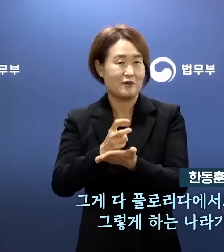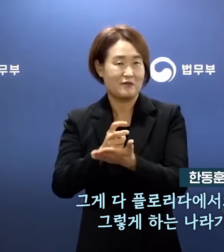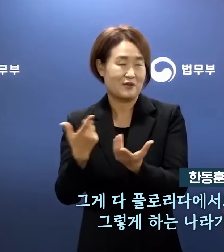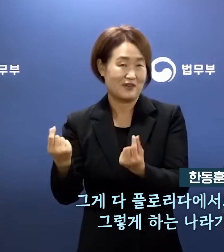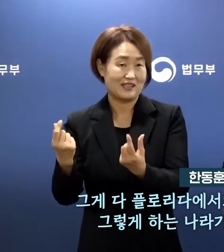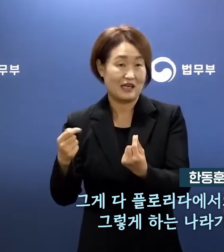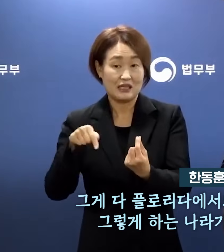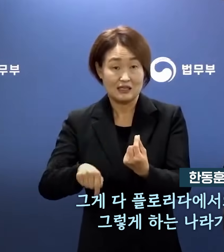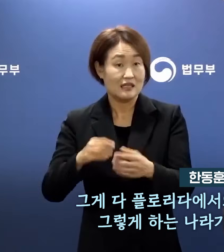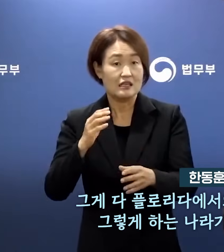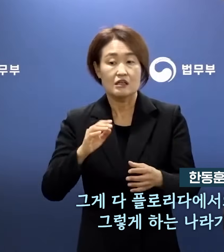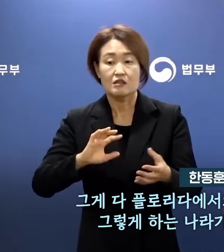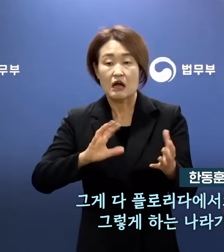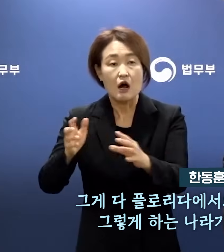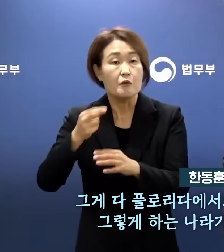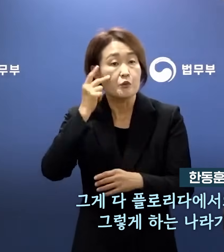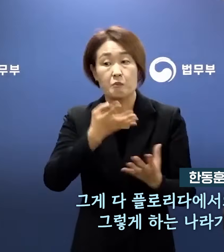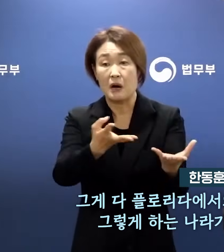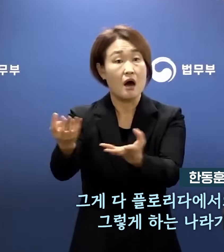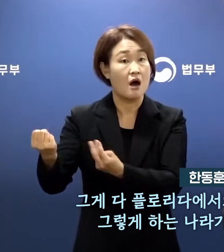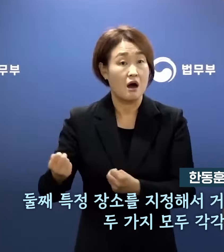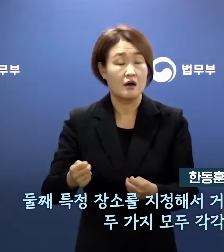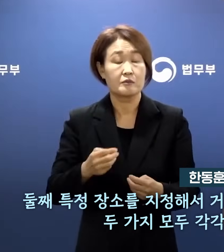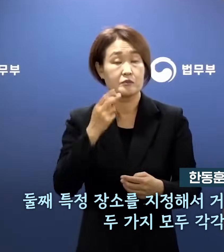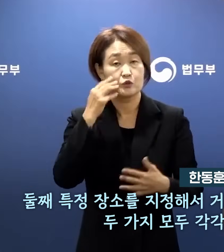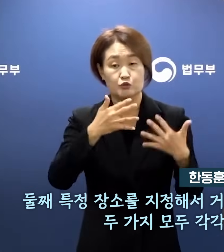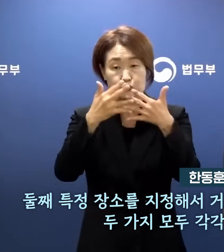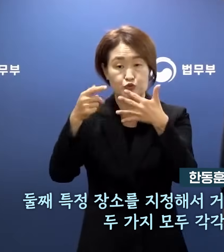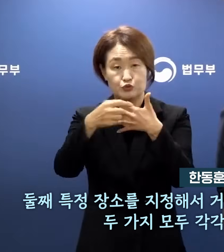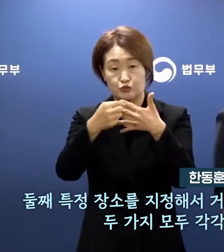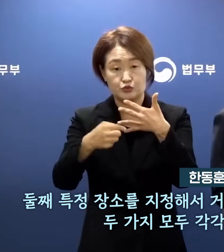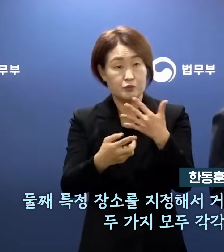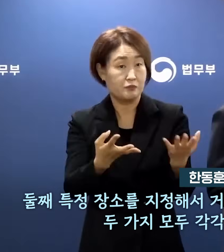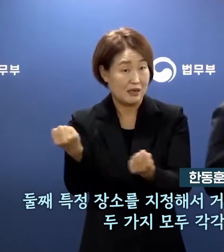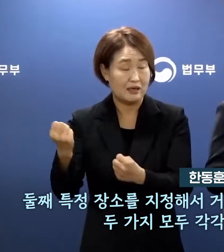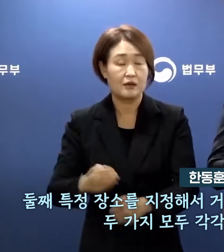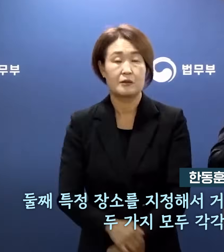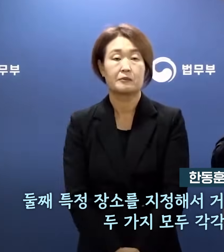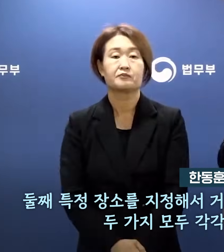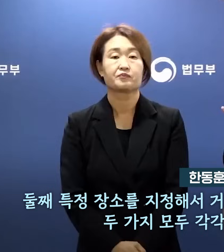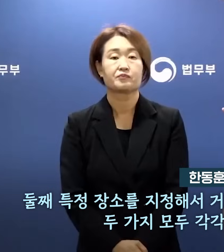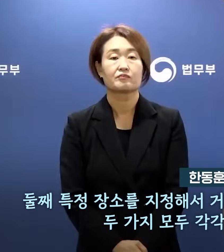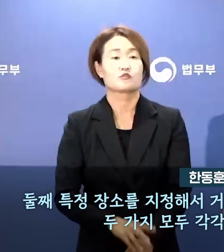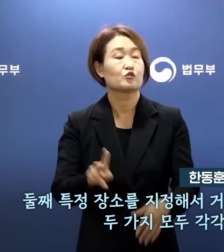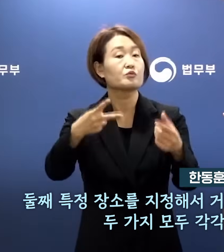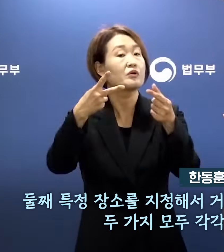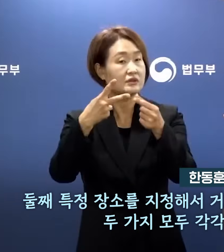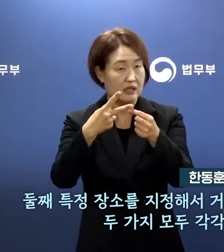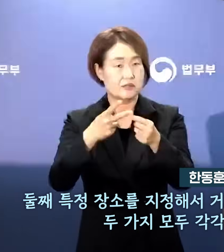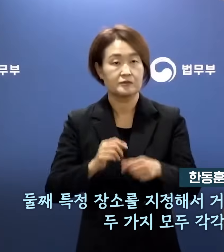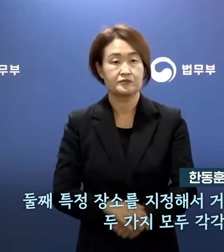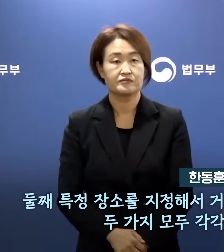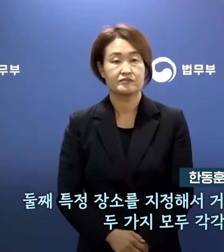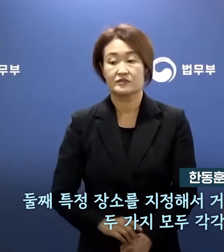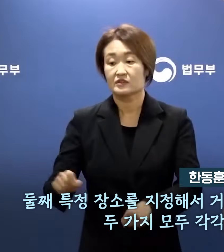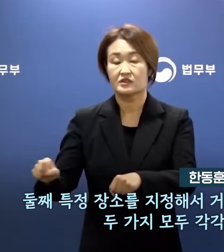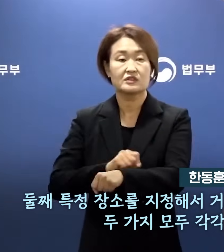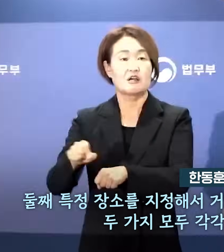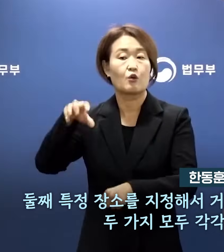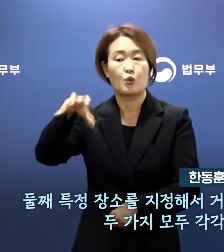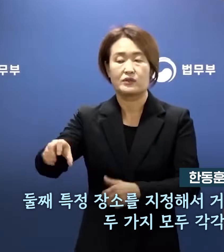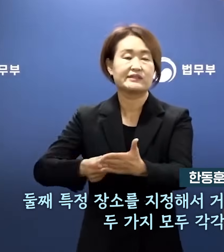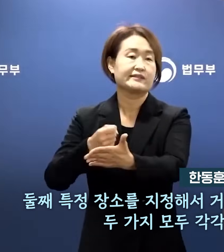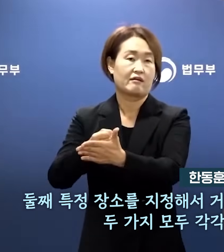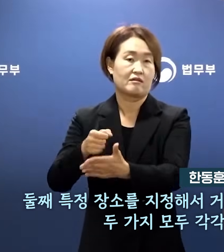하는 나라가 미국에서는 많이 있죠. 하는 주가. 둘째, 아예 특정 장소를